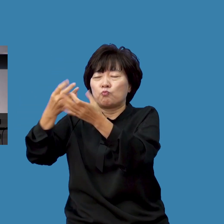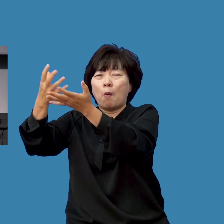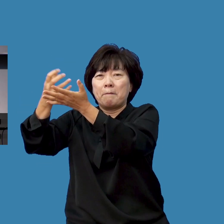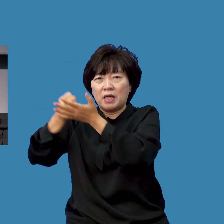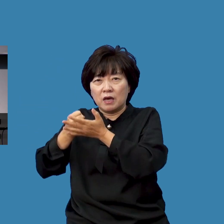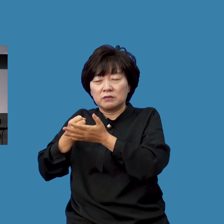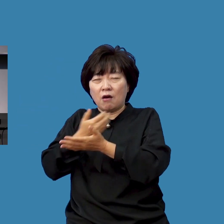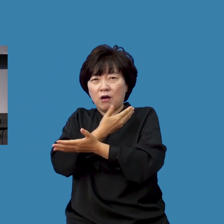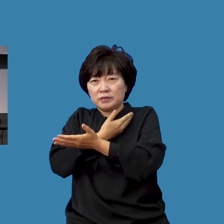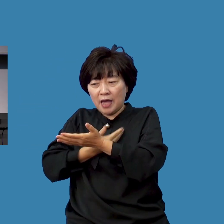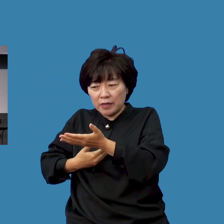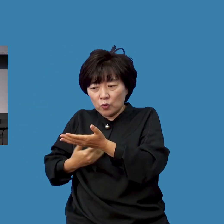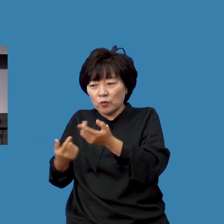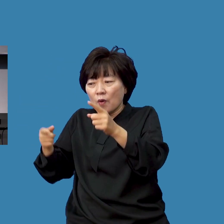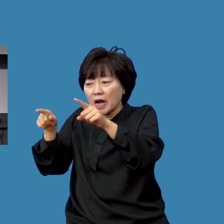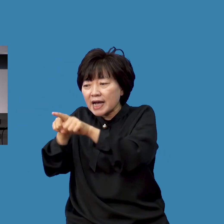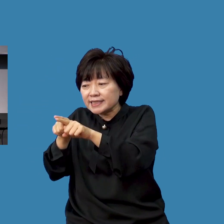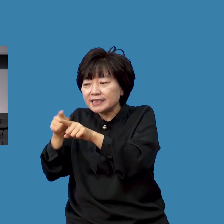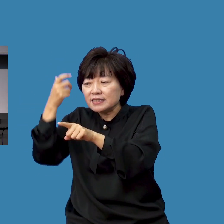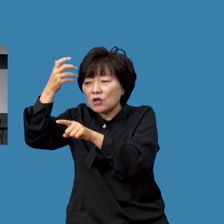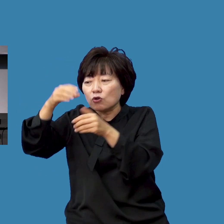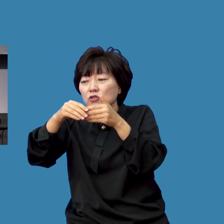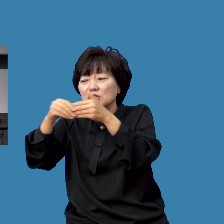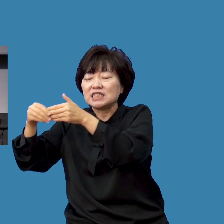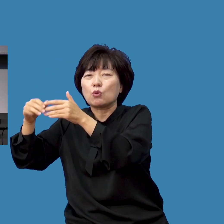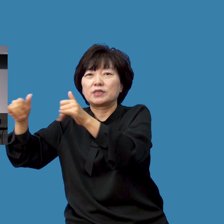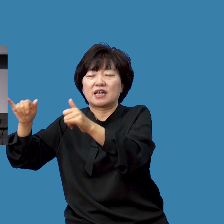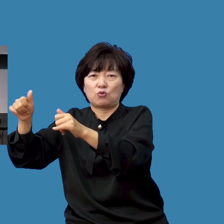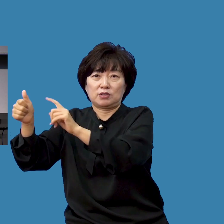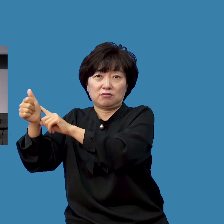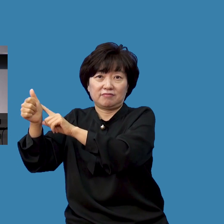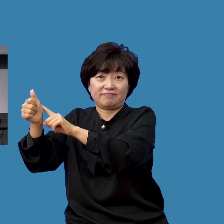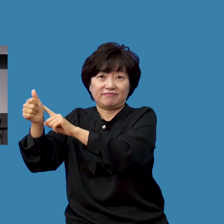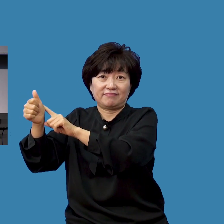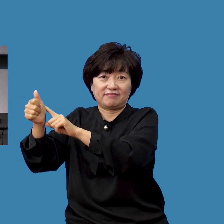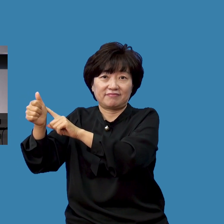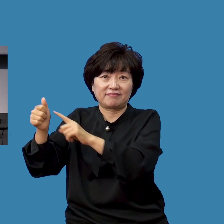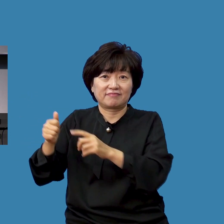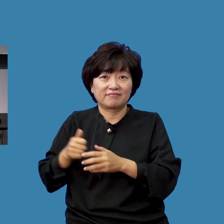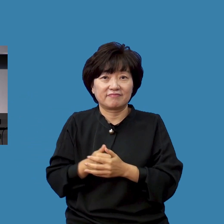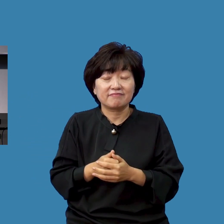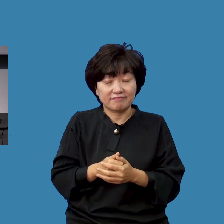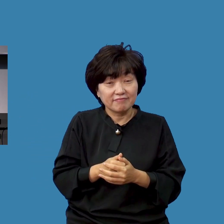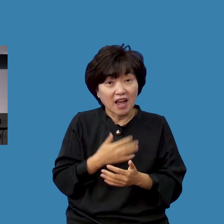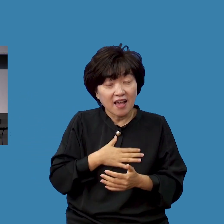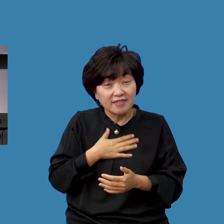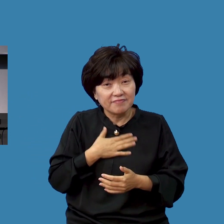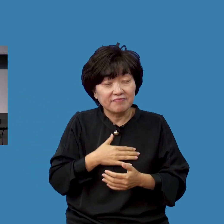받아서 사도와 영적인 리더가 됐어요. 보이세요?